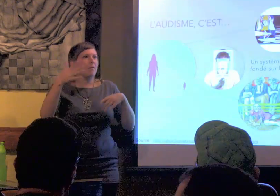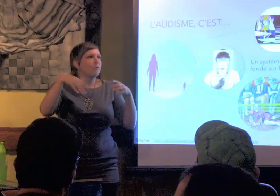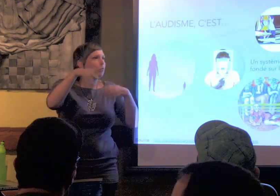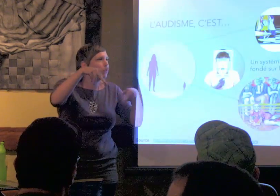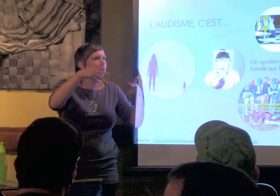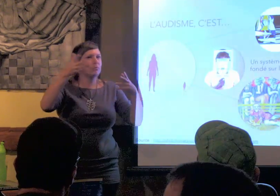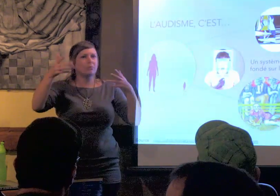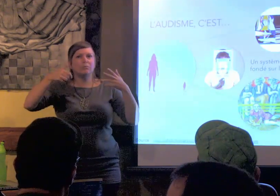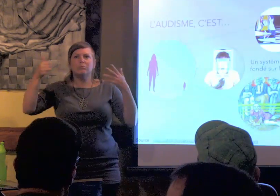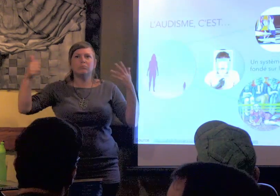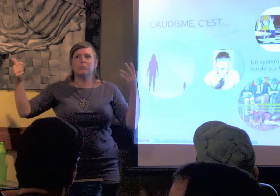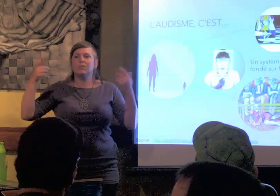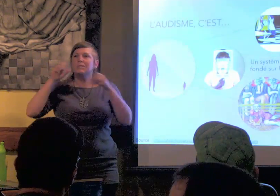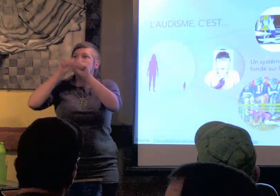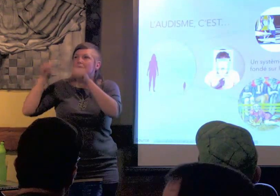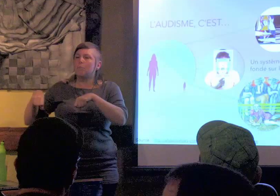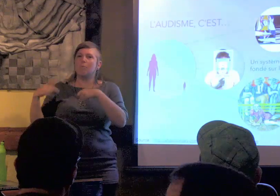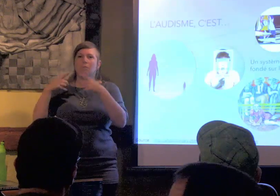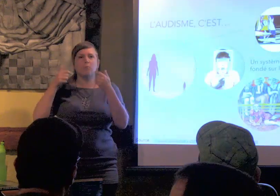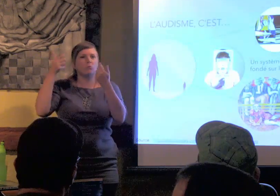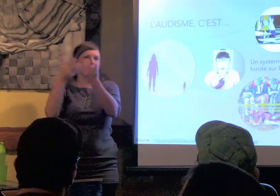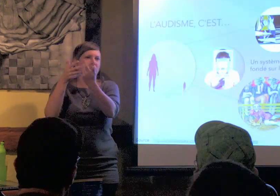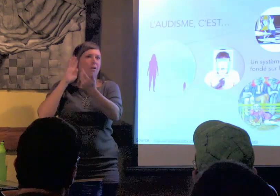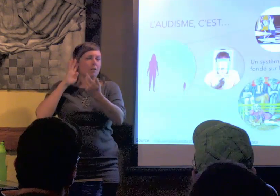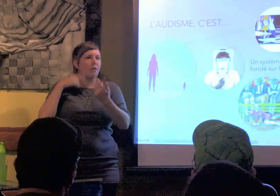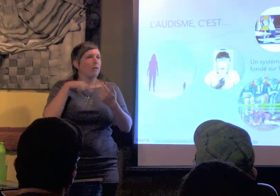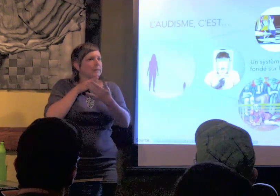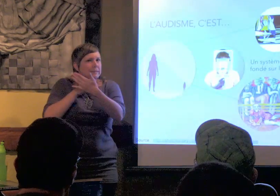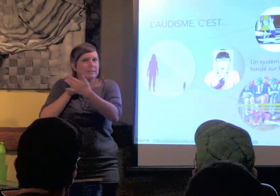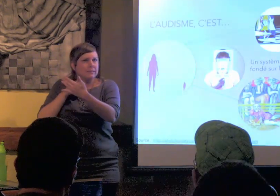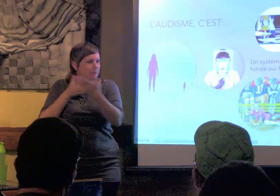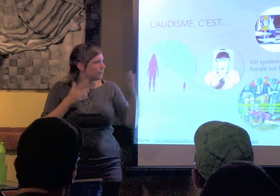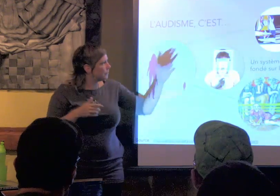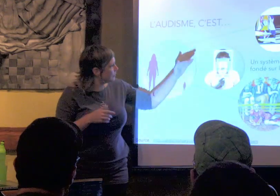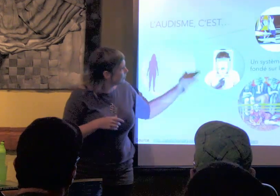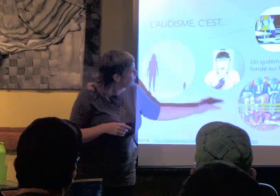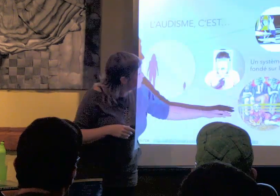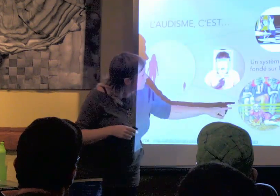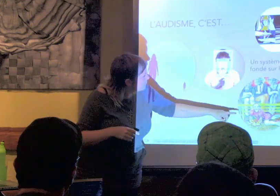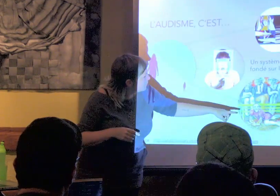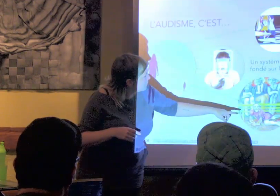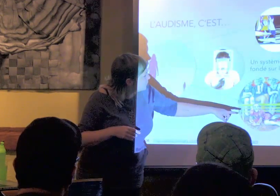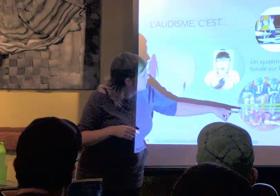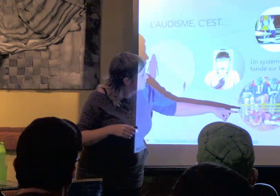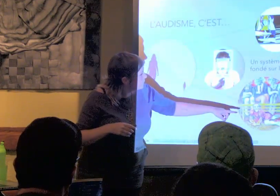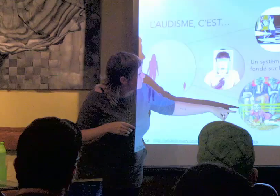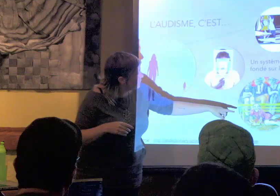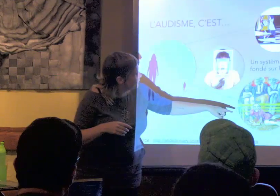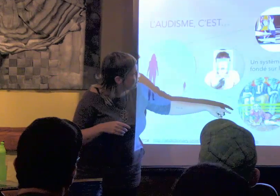Comme dans les salles, dans la rue, peu importe, tous les systèmes sont faits pour les entendants et non pas pour